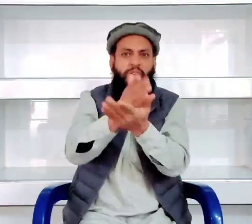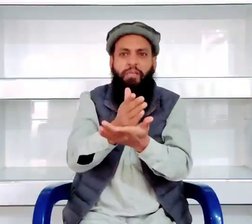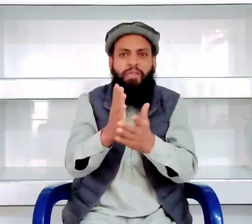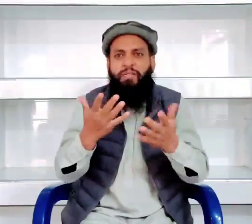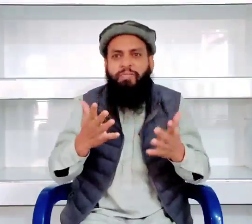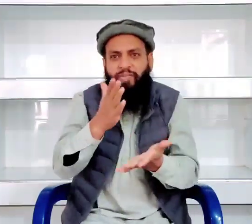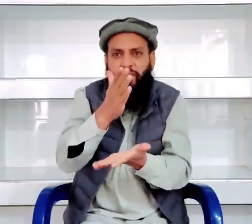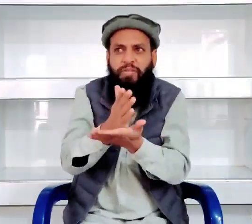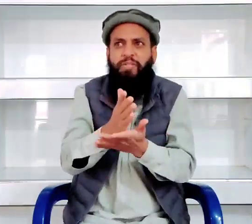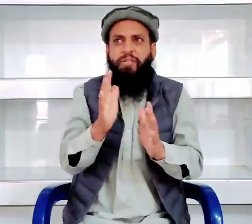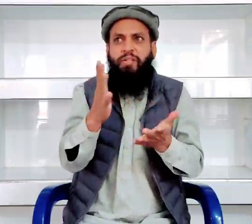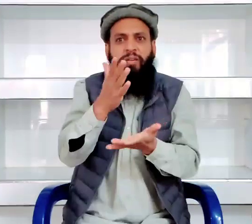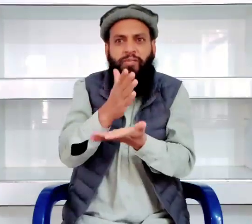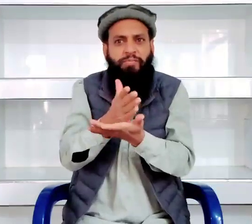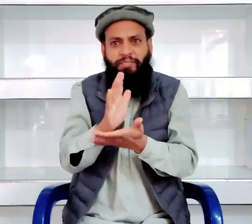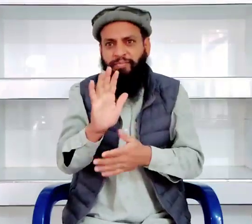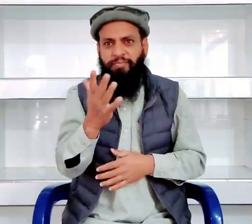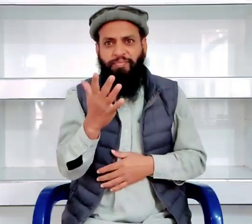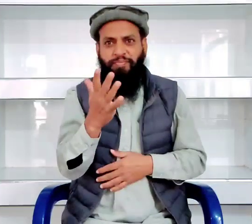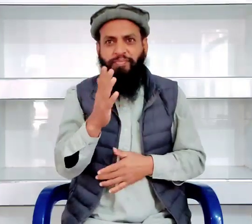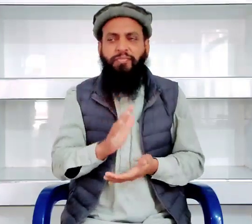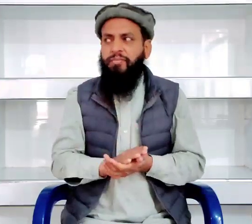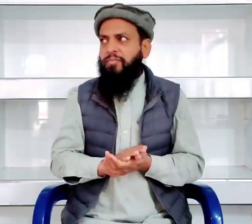اللہ الرحمن کی کتاب کا تیسرا پارہ